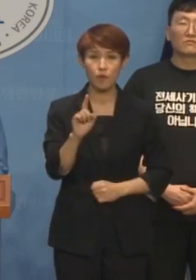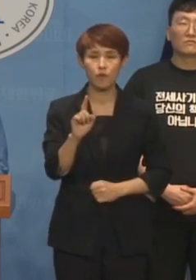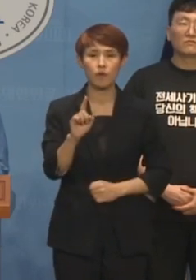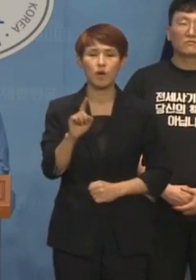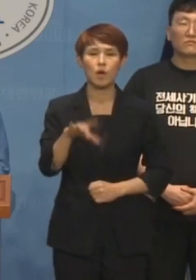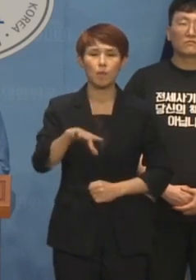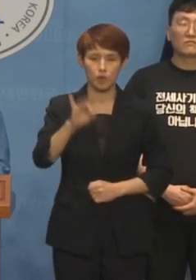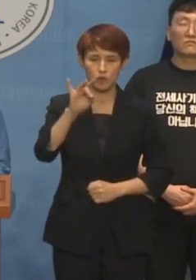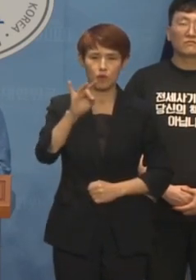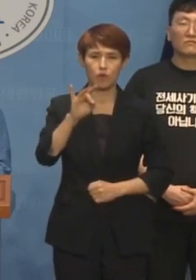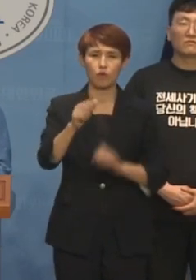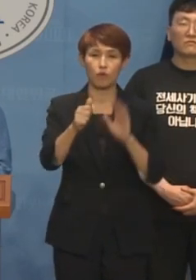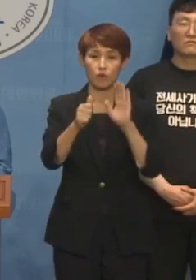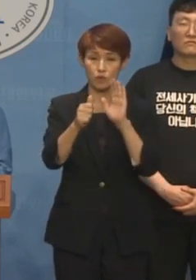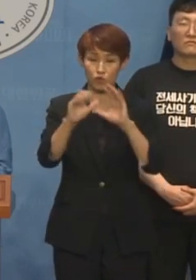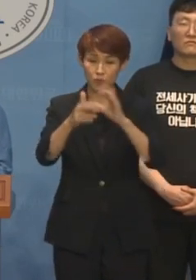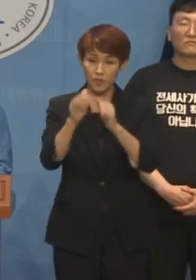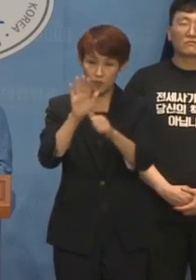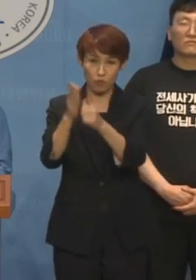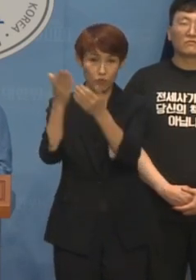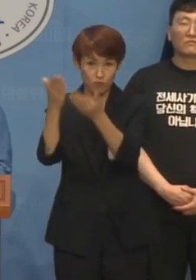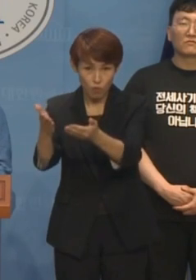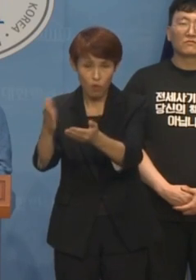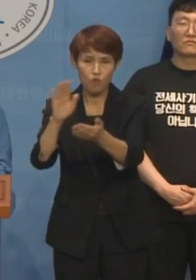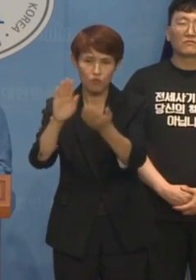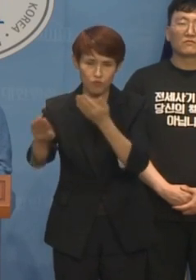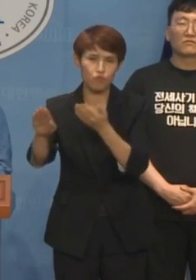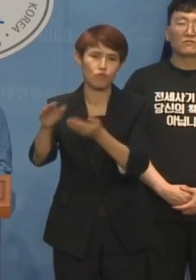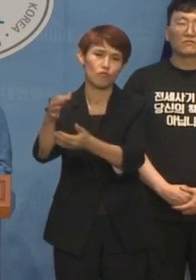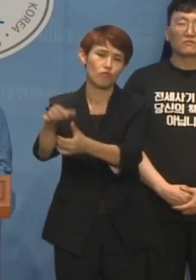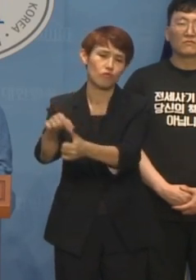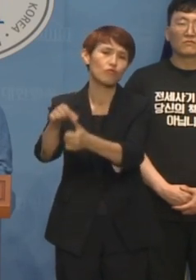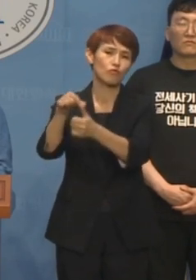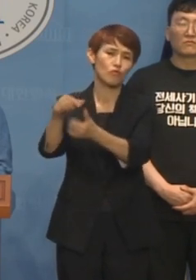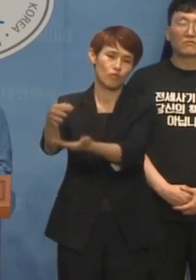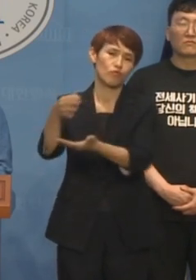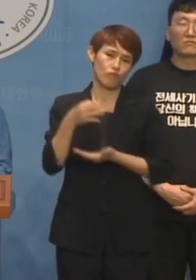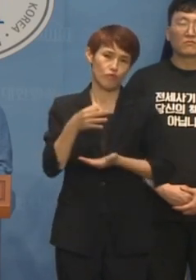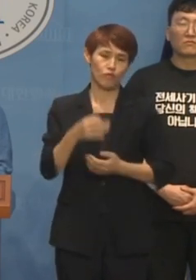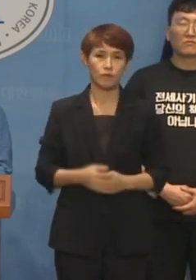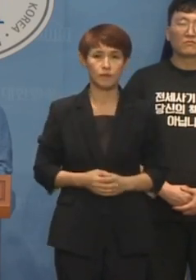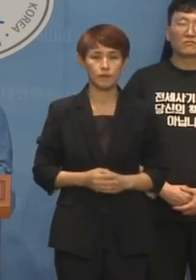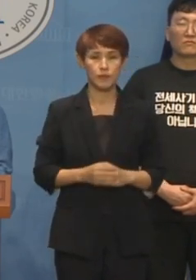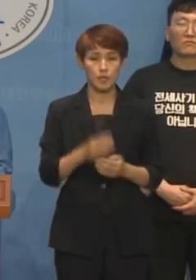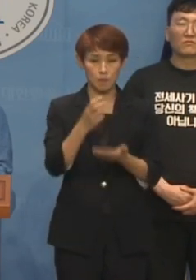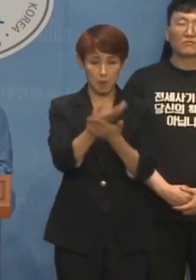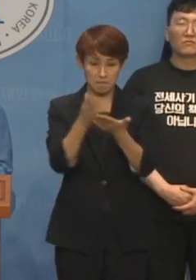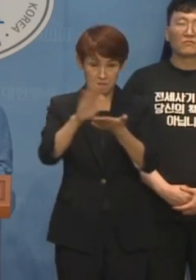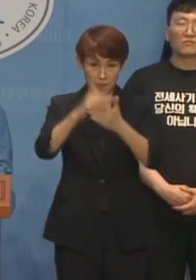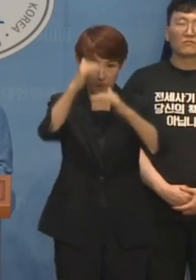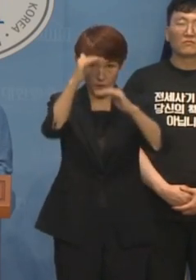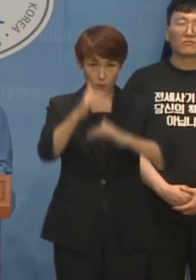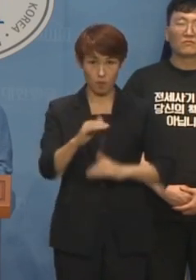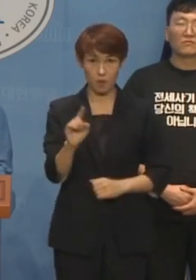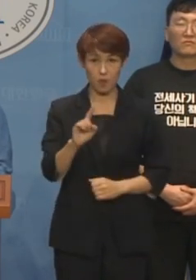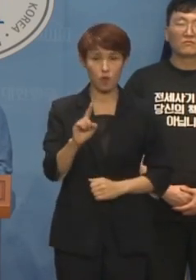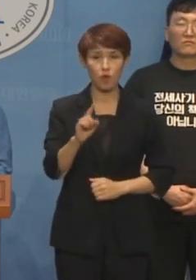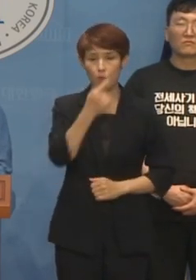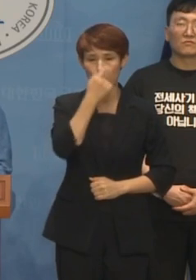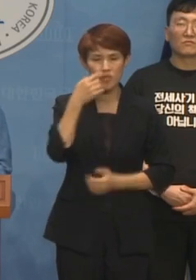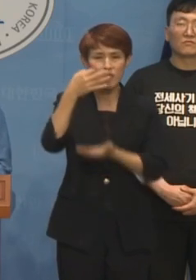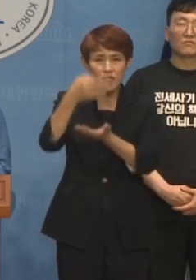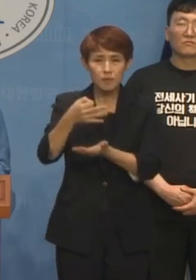서부 해수인데 이 문제도 많이 해결이 됐습니다. 지금 개정안에 들어가 있는 안은 보증금